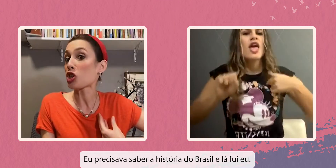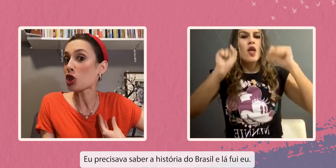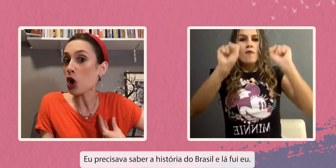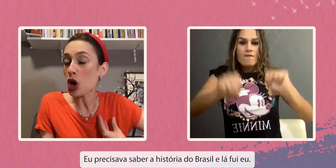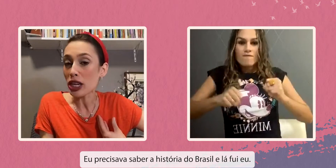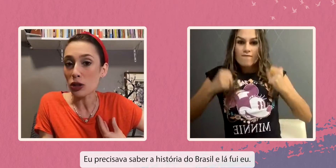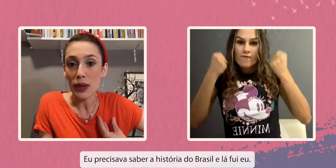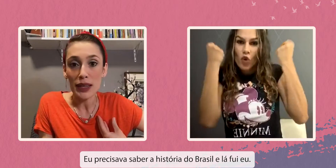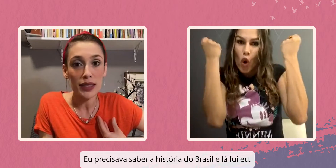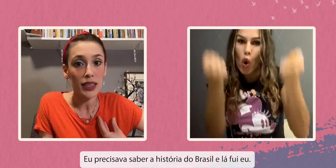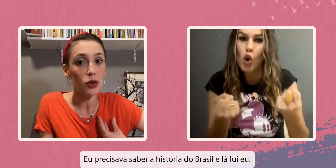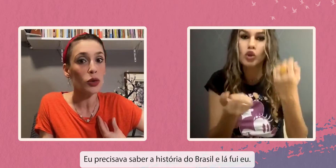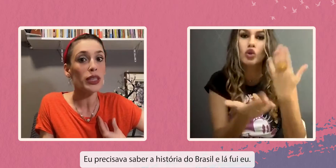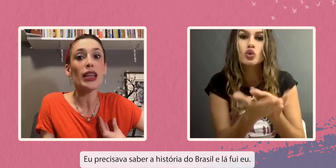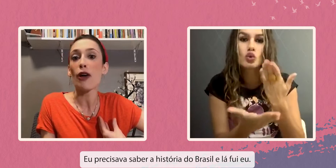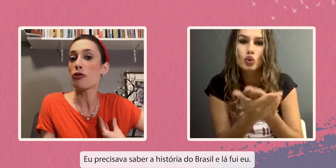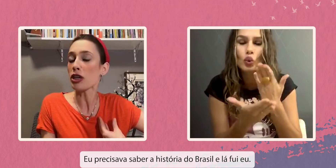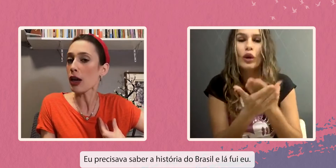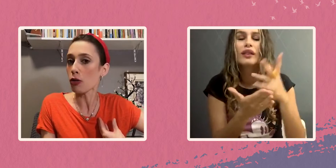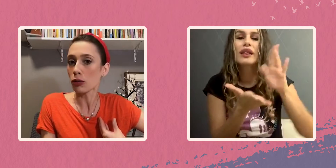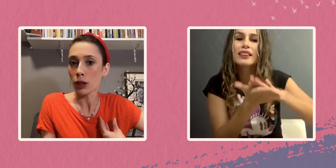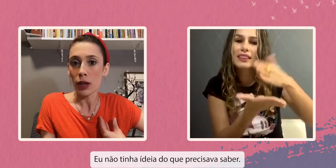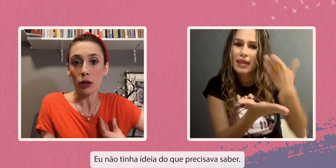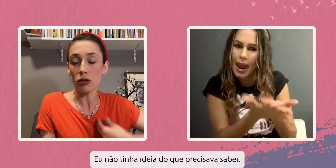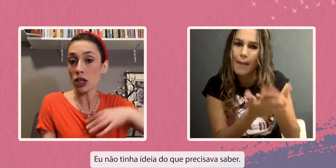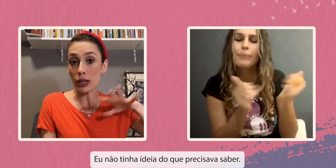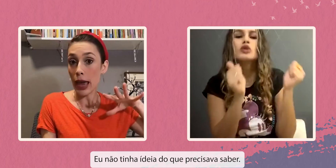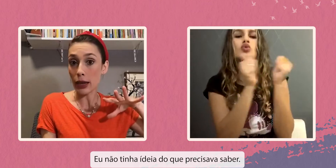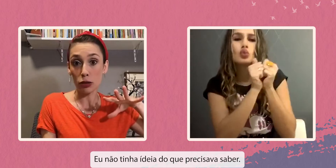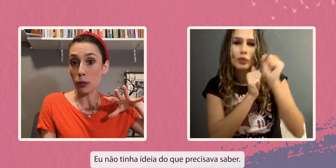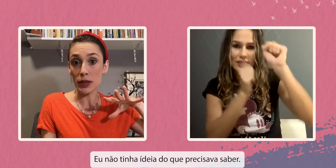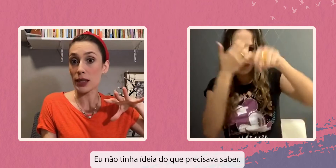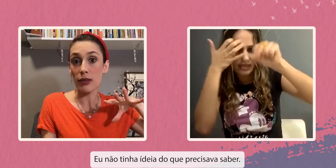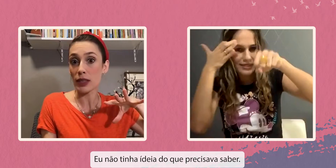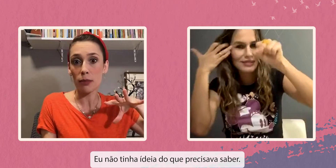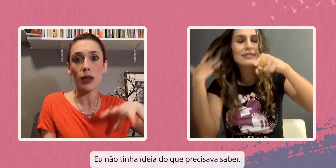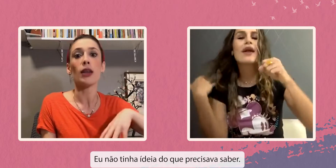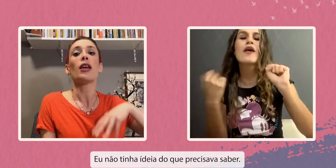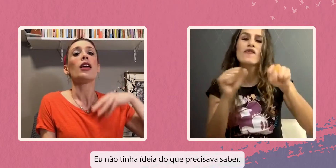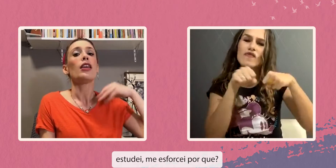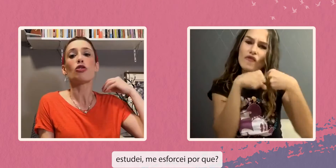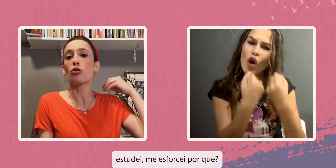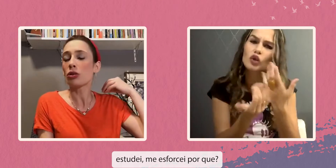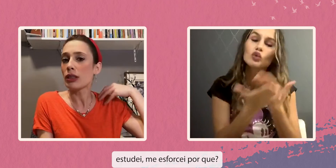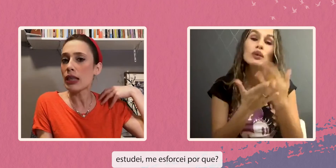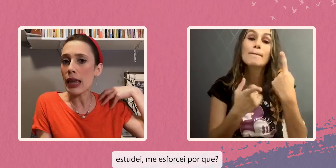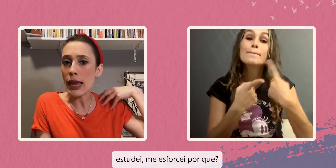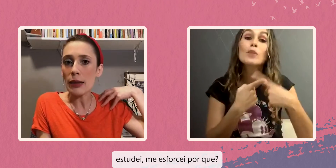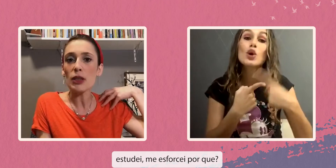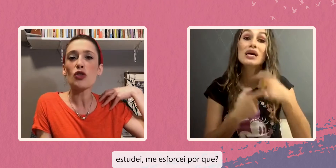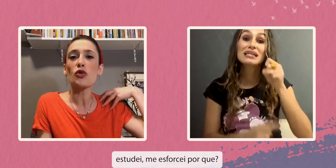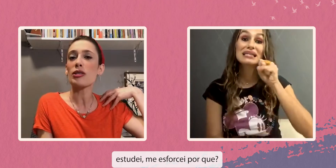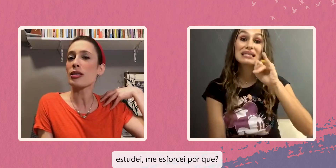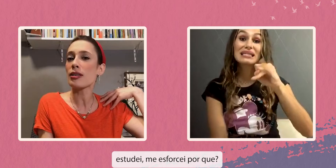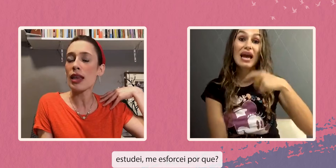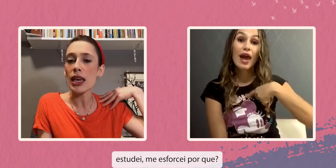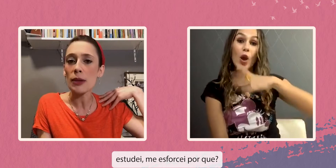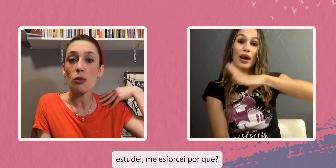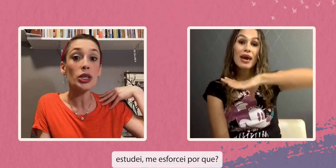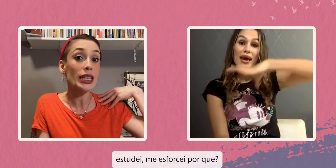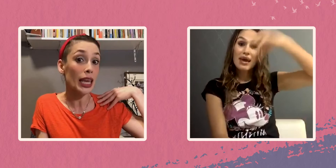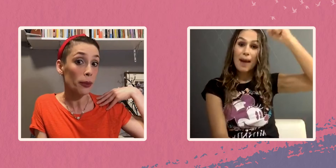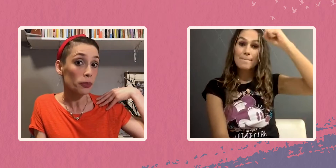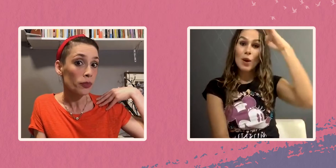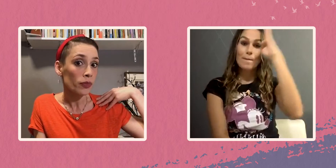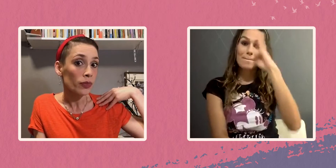a história do Brasil, e lá fui eu. Eu não tinha ideia do que eu precisava saber. Estudei, me esforcei,